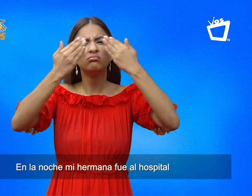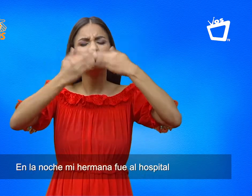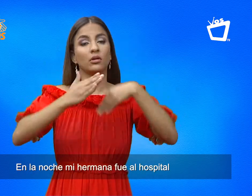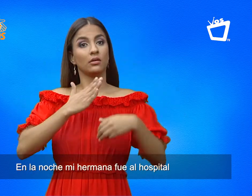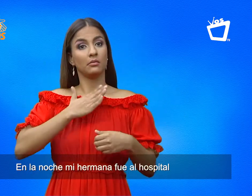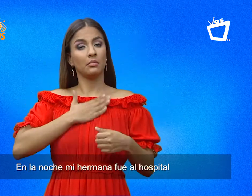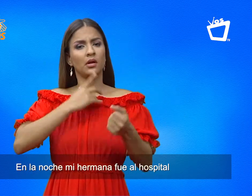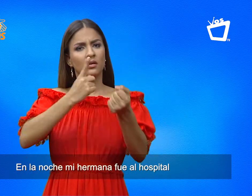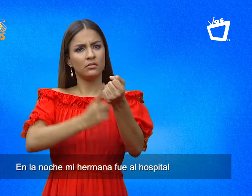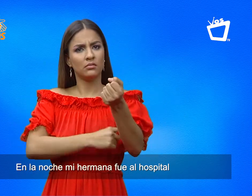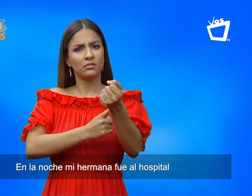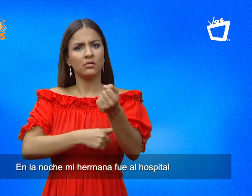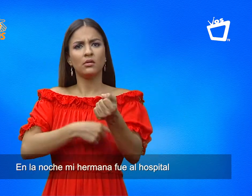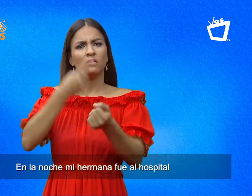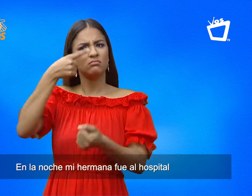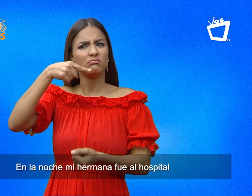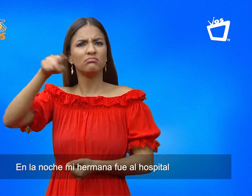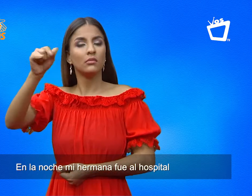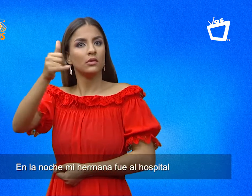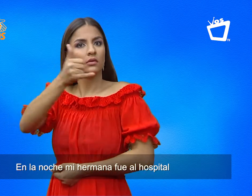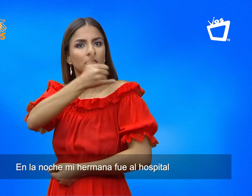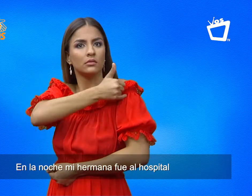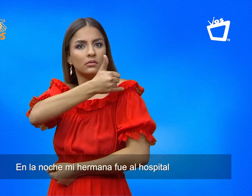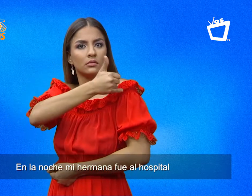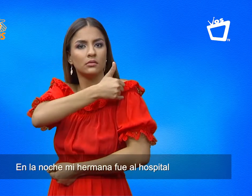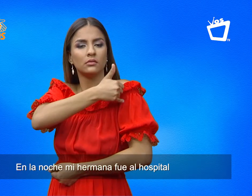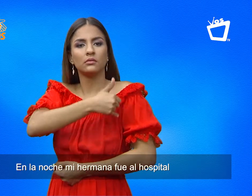en la noche mi hermana fue al hospital